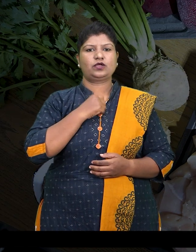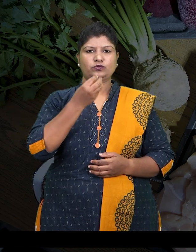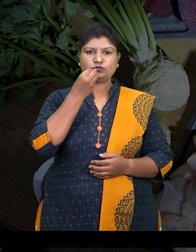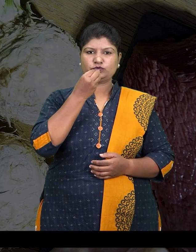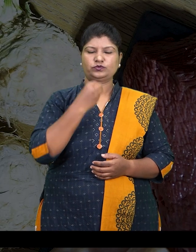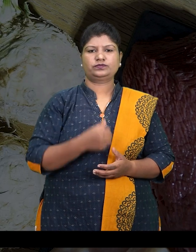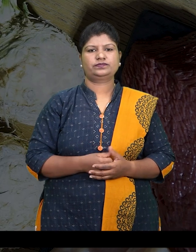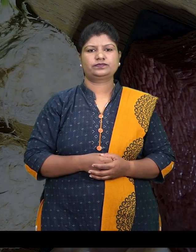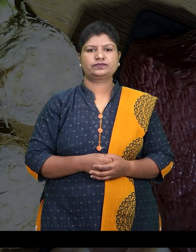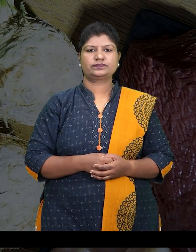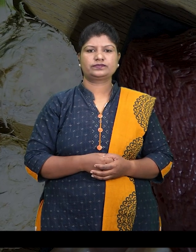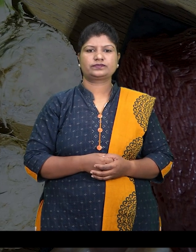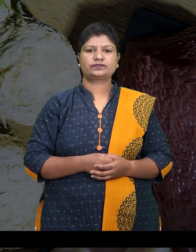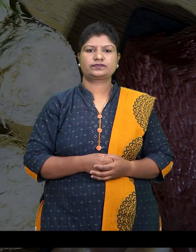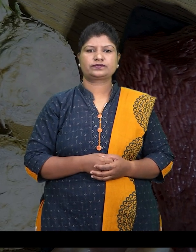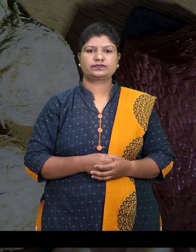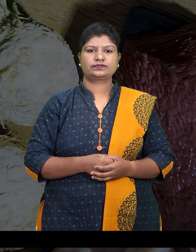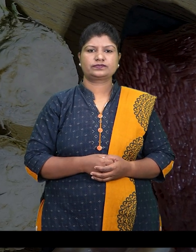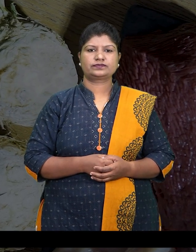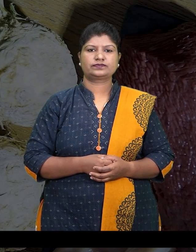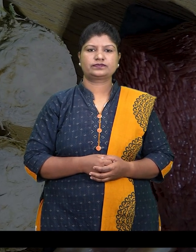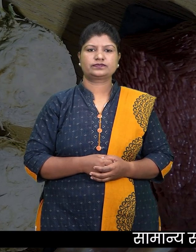वर्णन कर सकेंगे।